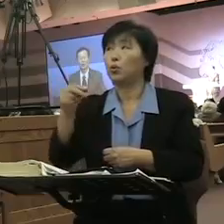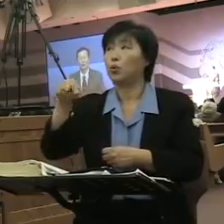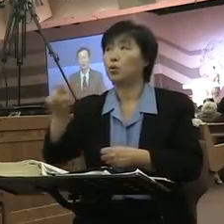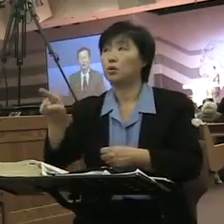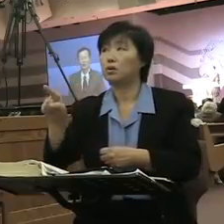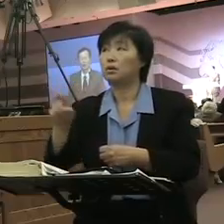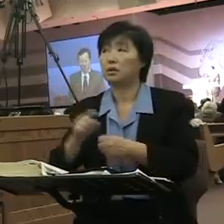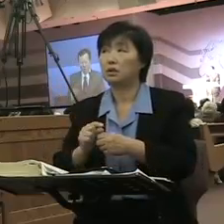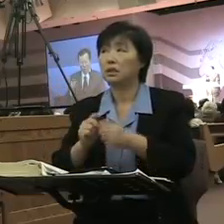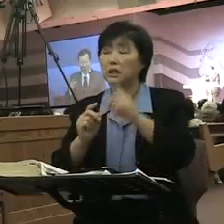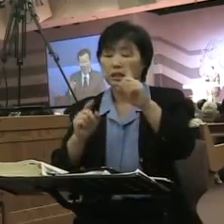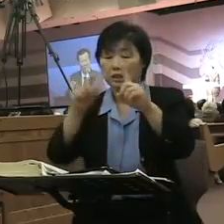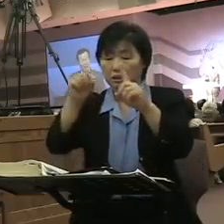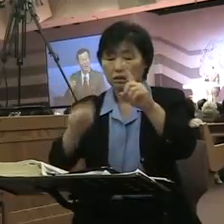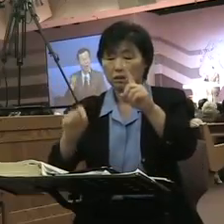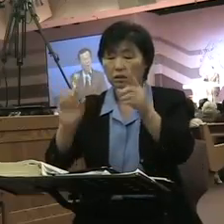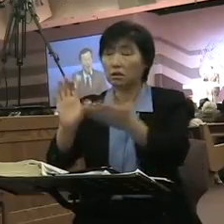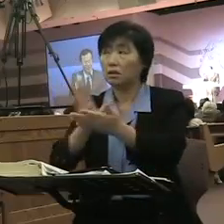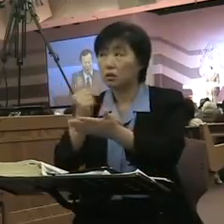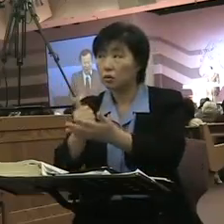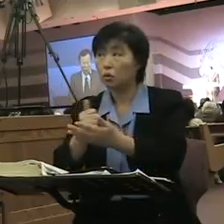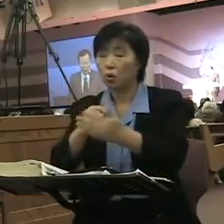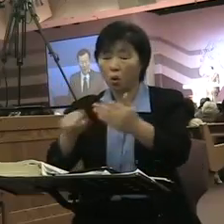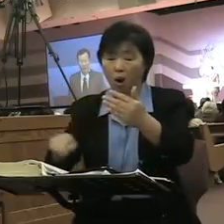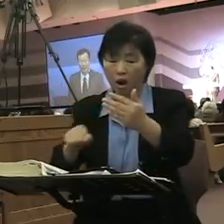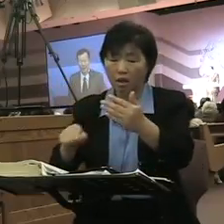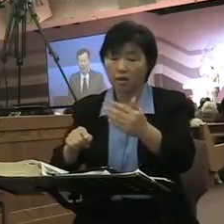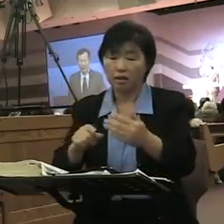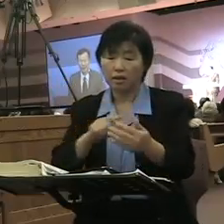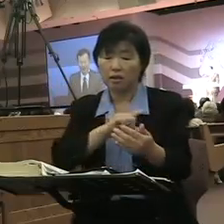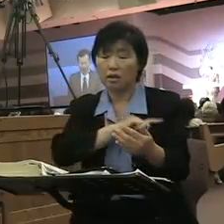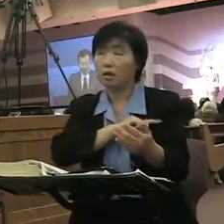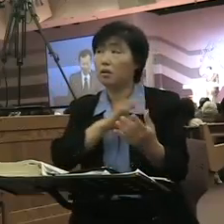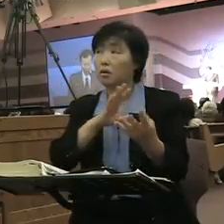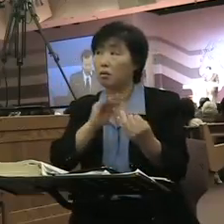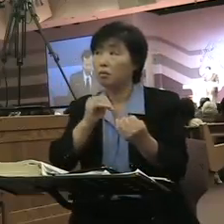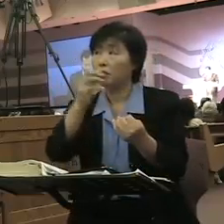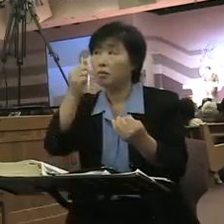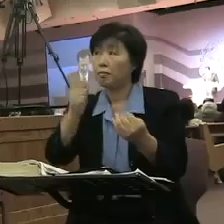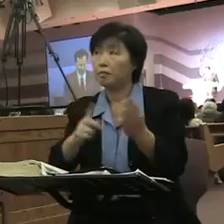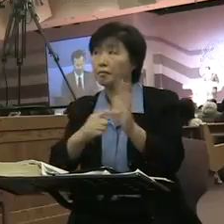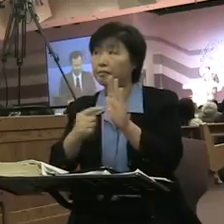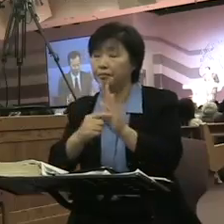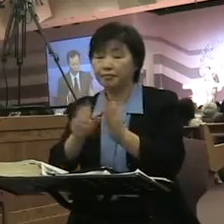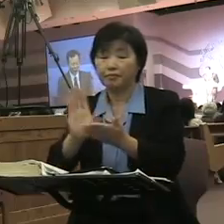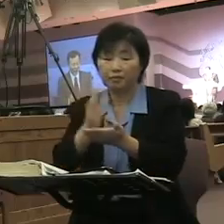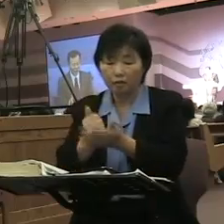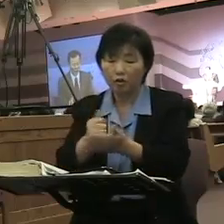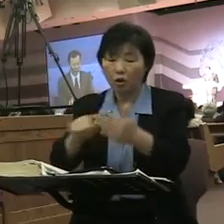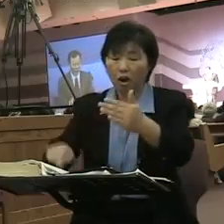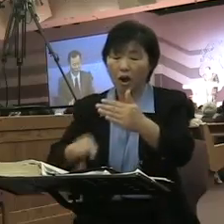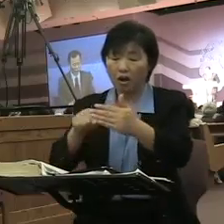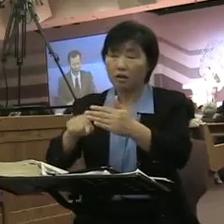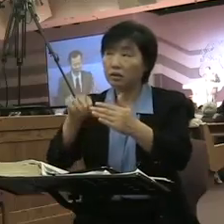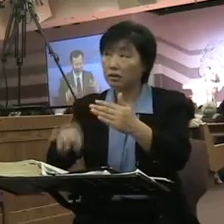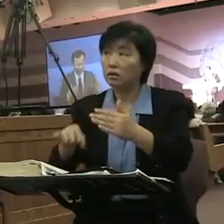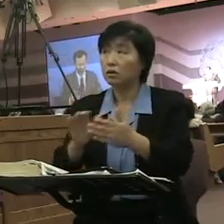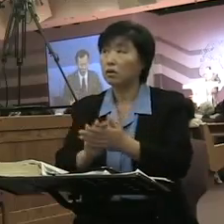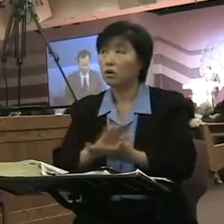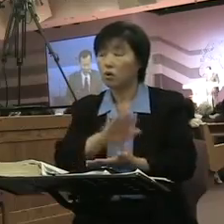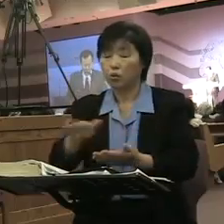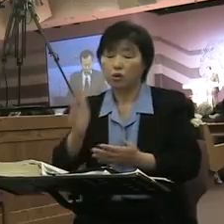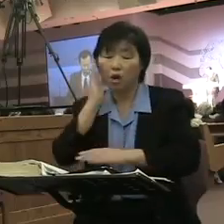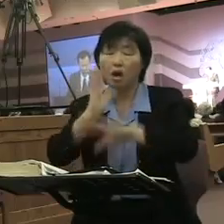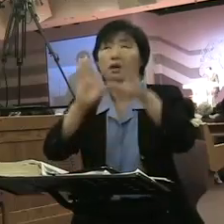서론을 보아도 그리스도 안이라는 말이 얼마나 많이 나오고 있는가. 제가 한번 읽어드립니다. 그리스도 안에서 우리에게